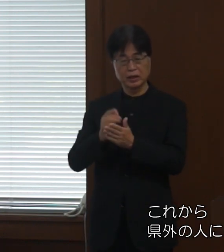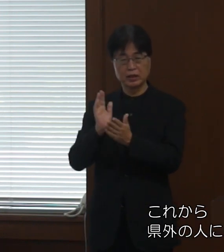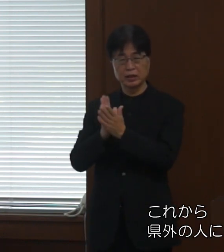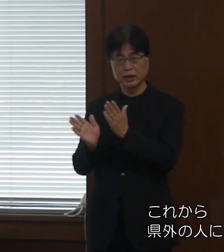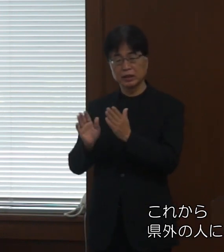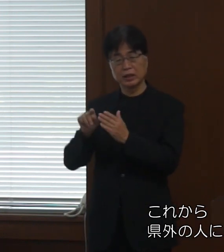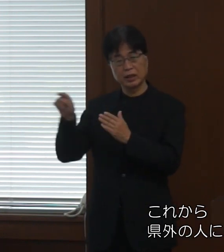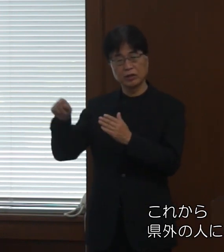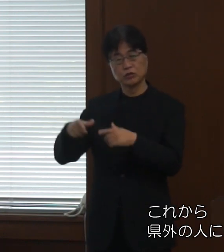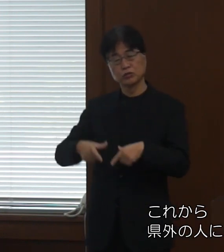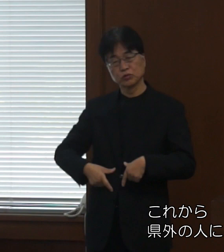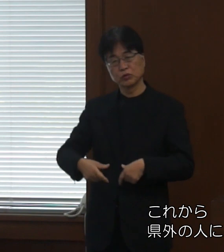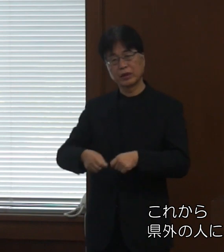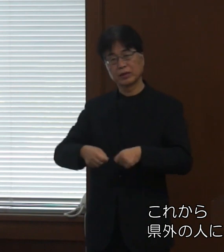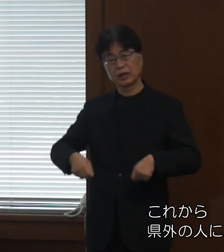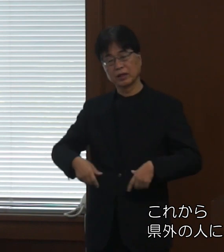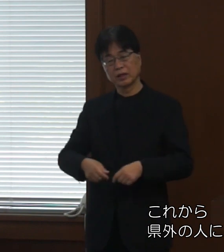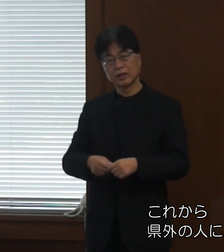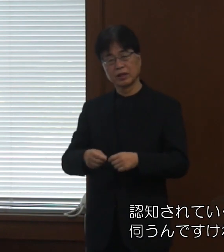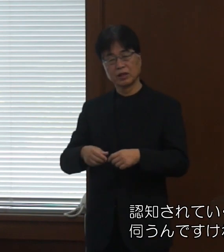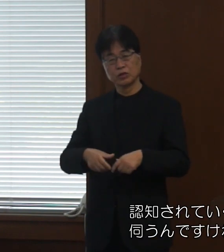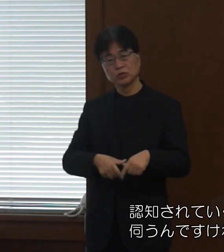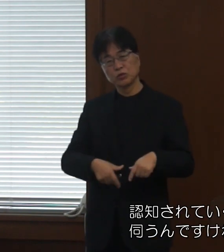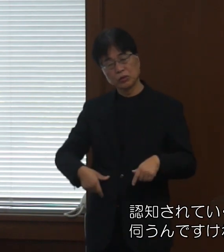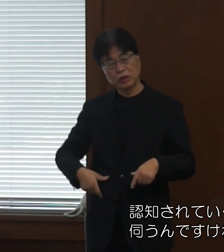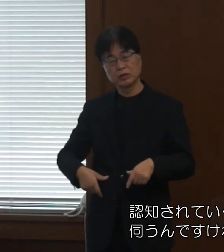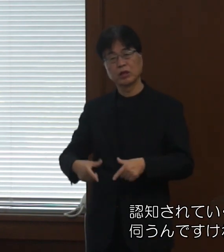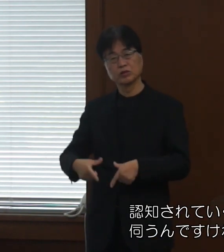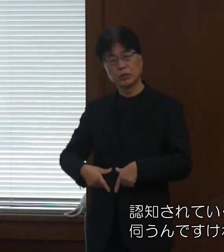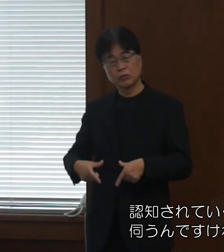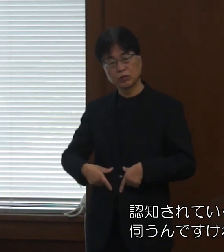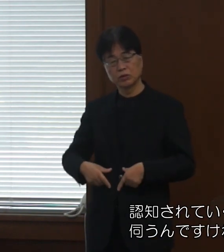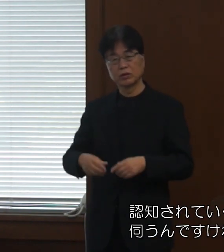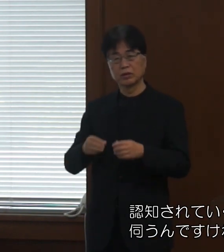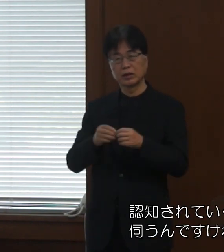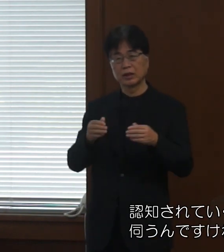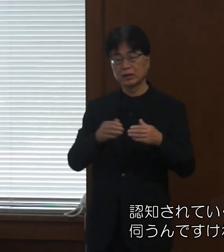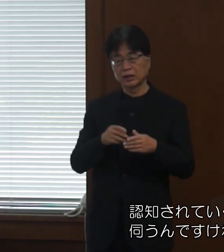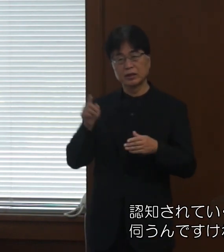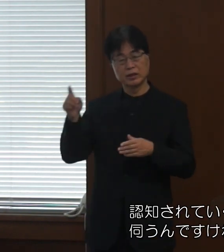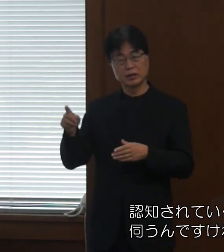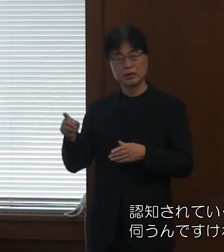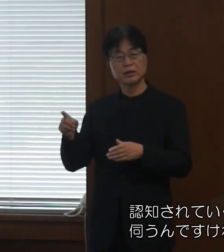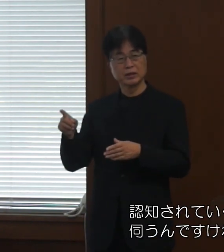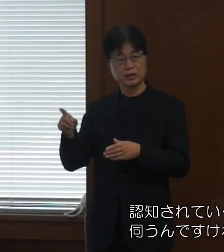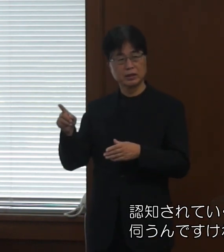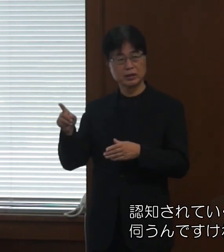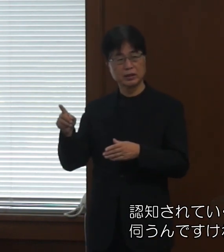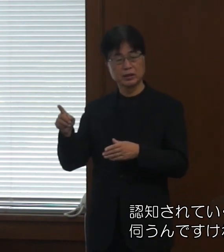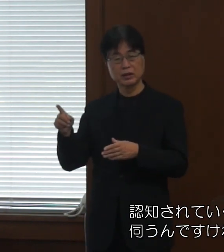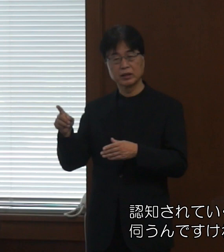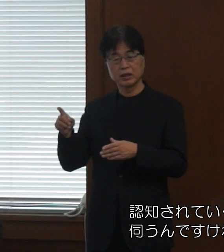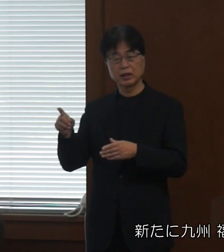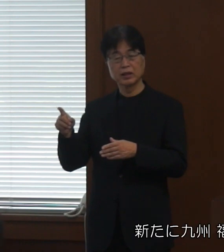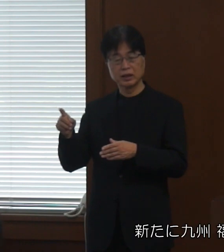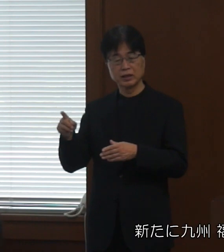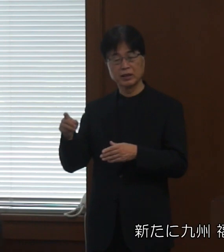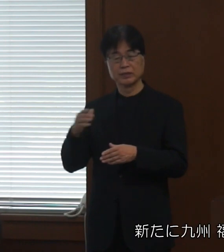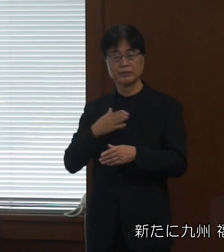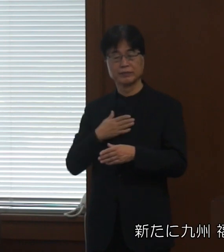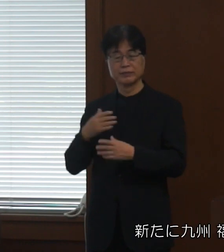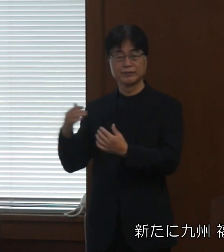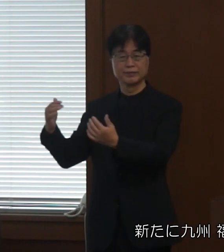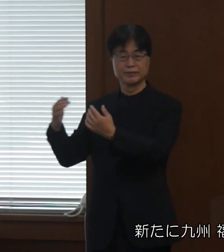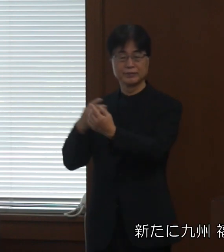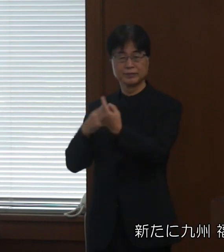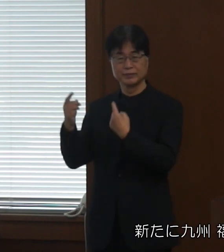も認知度が高まっていく認知されていくという認識で前提で伺うんですけど